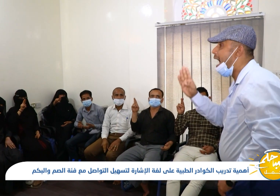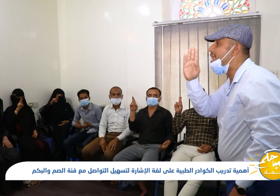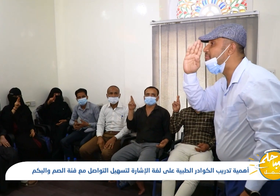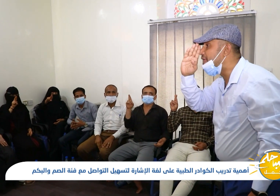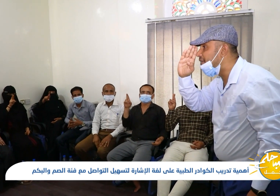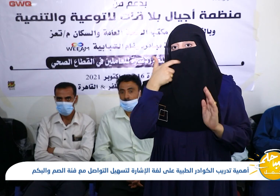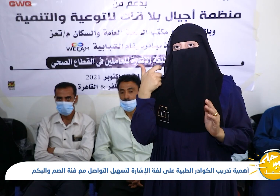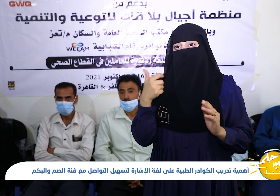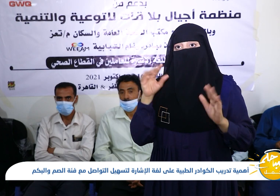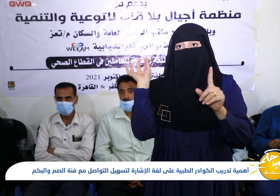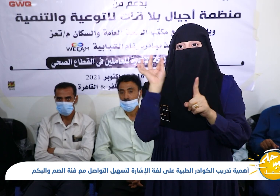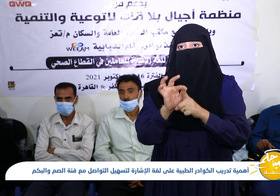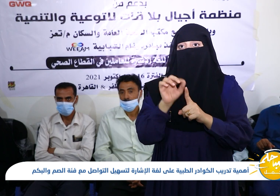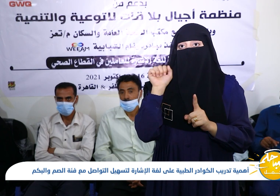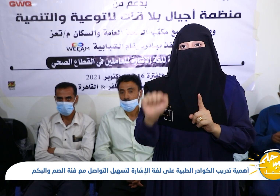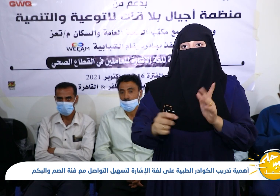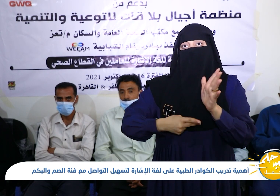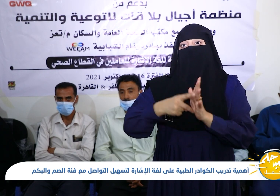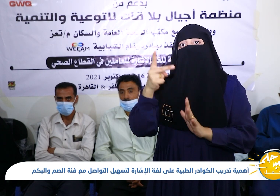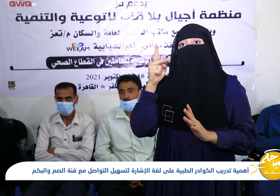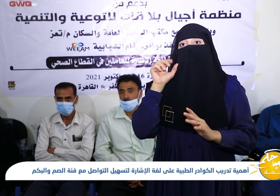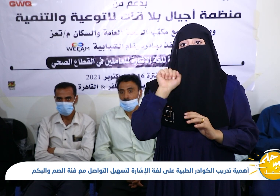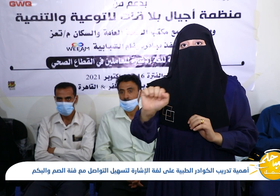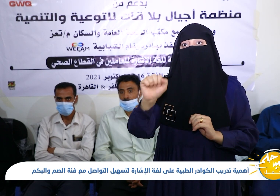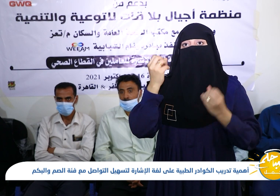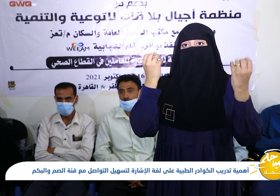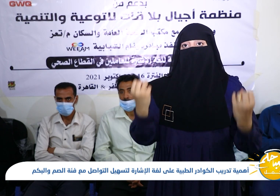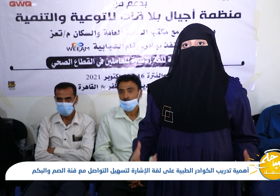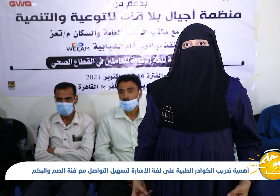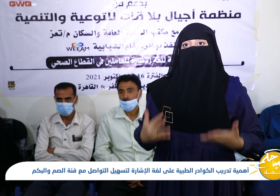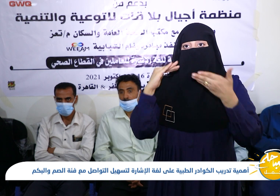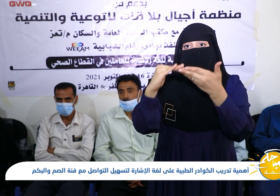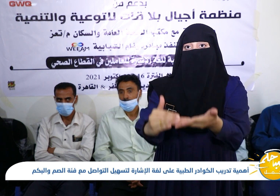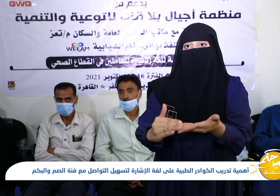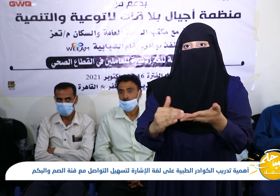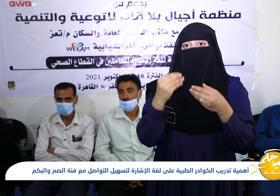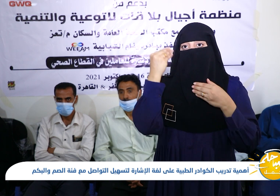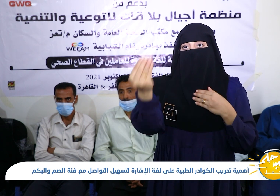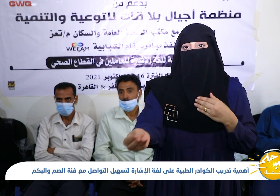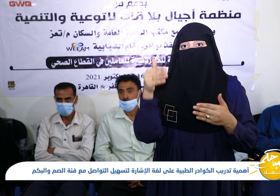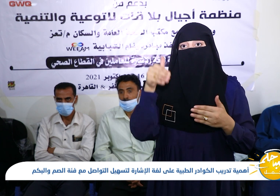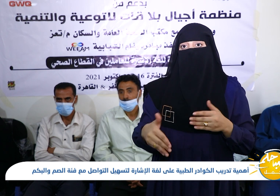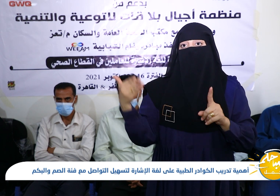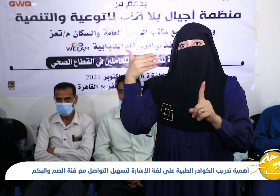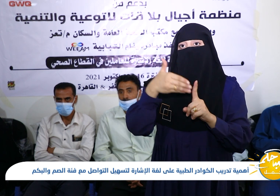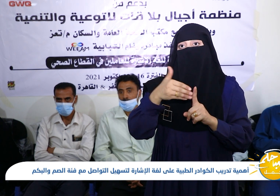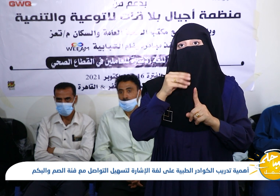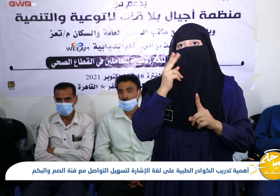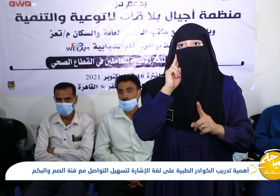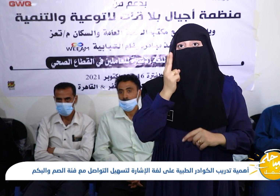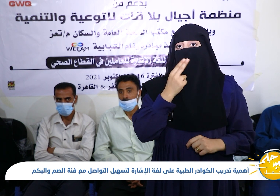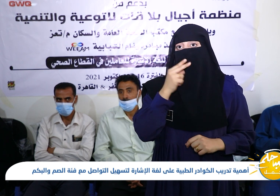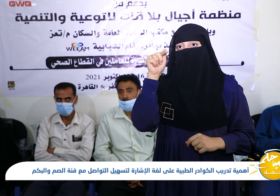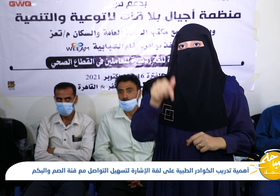والبكم. يهدف هذا المشروع إلى تحسين الخدمات المقدمة إلى